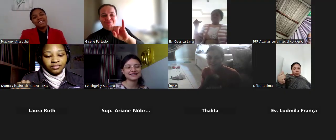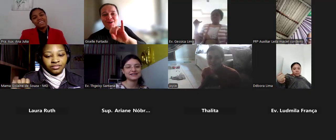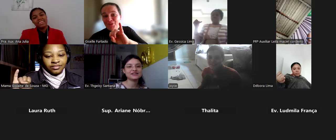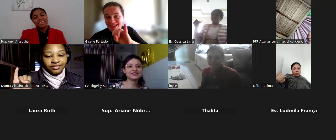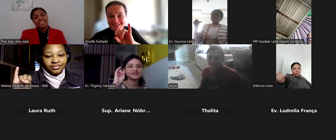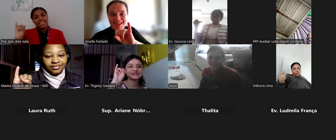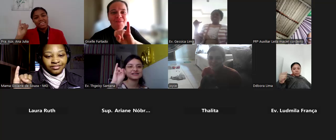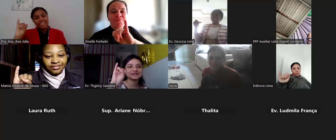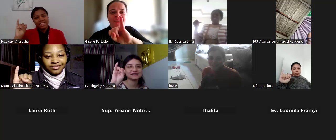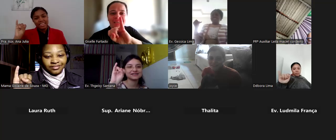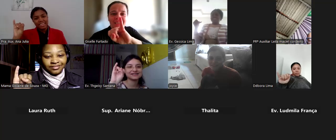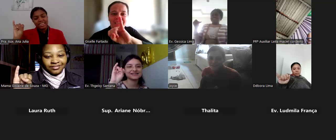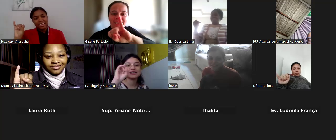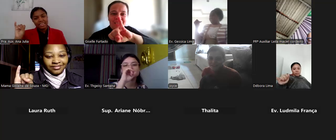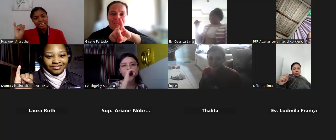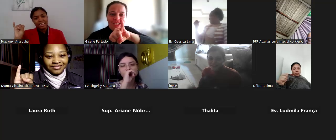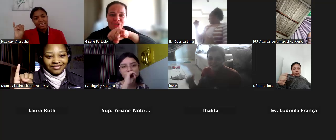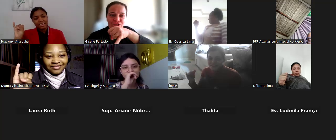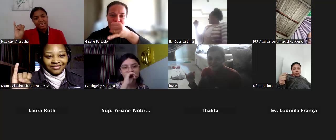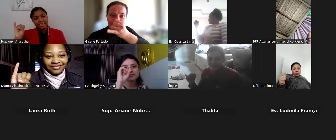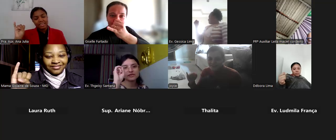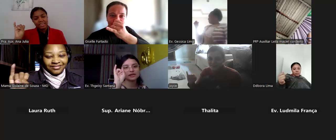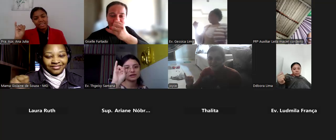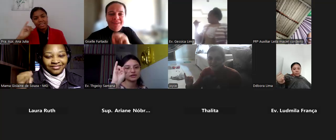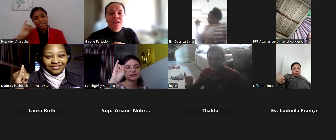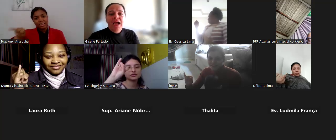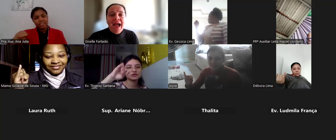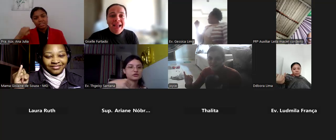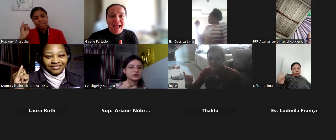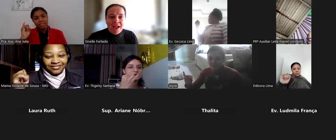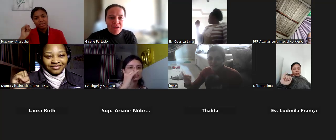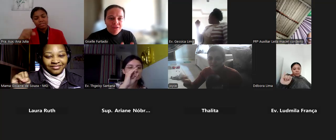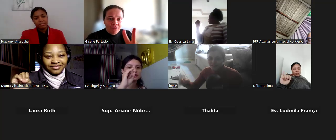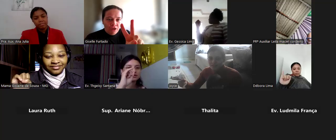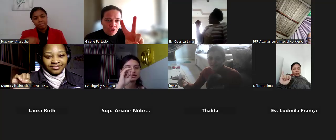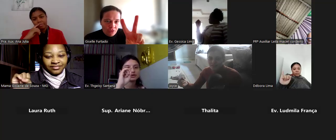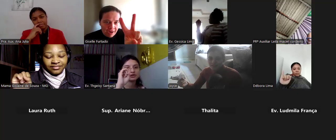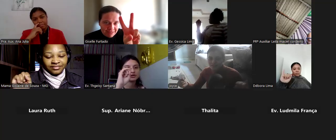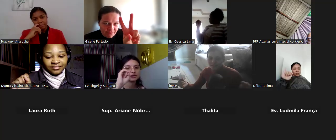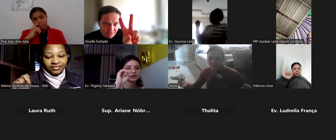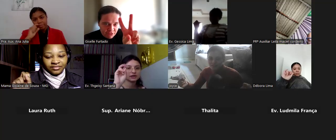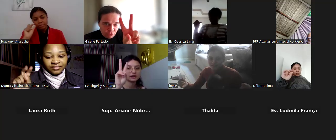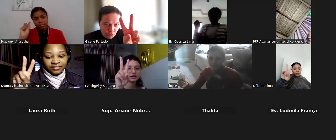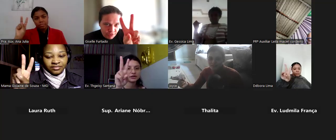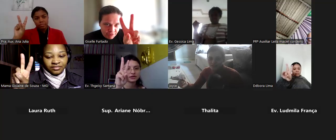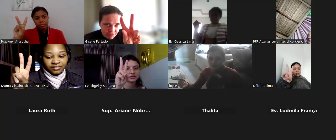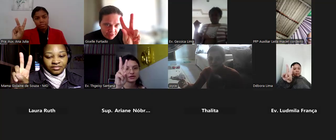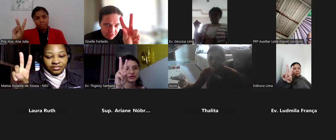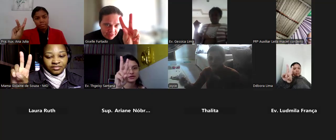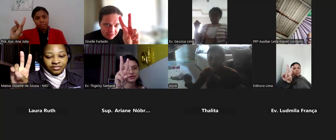mesmo, acontece, tá? I, J. H. O H você vai fazer o 2. Você